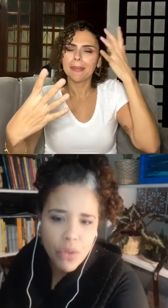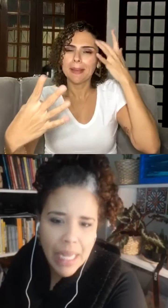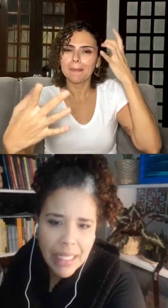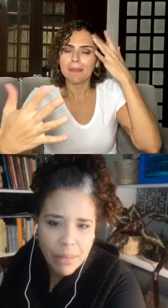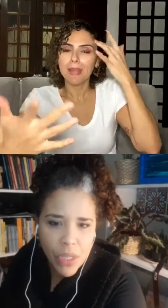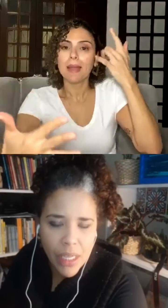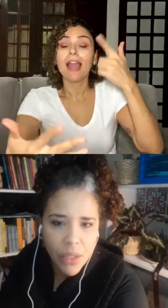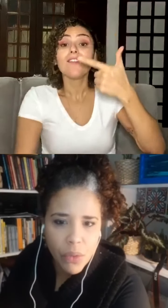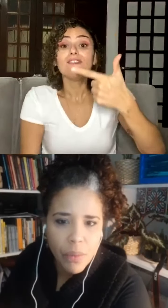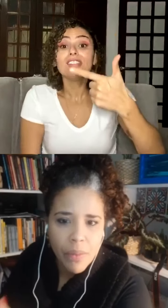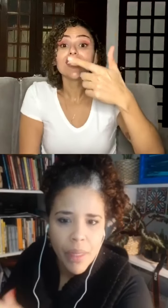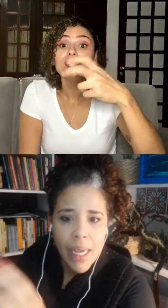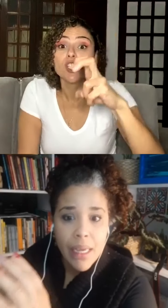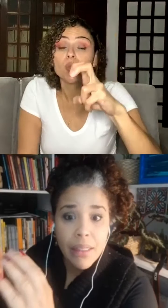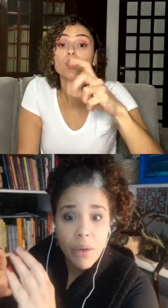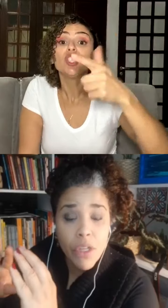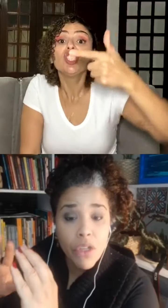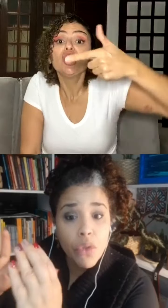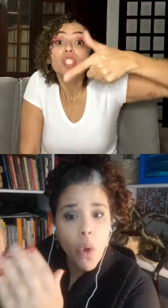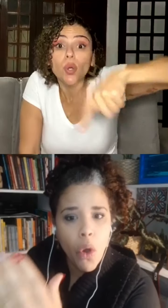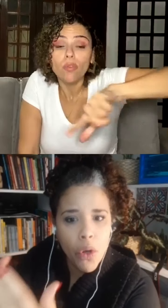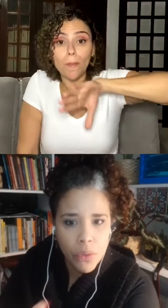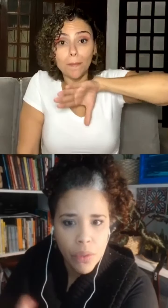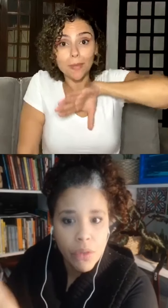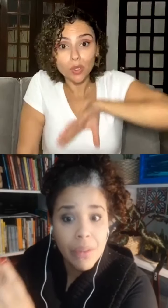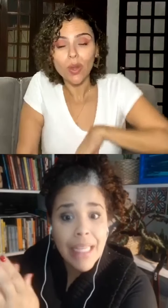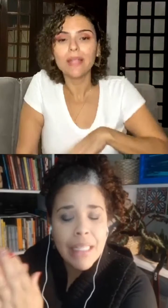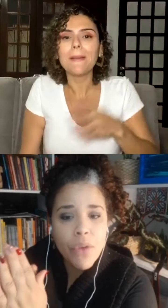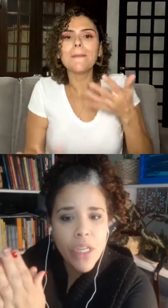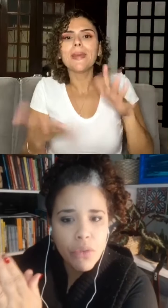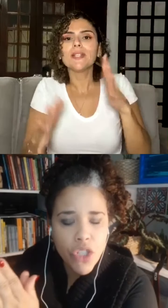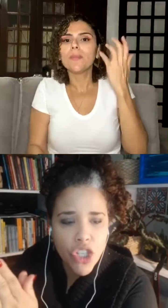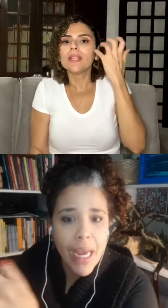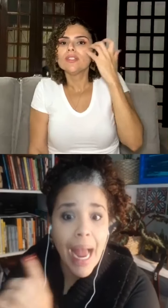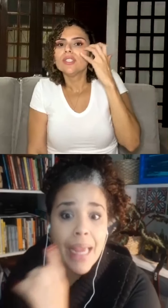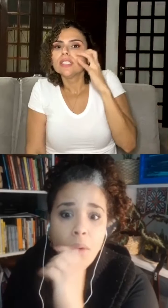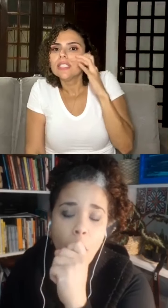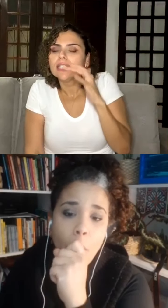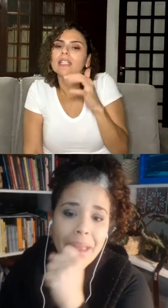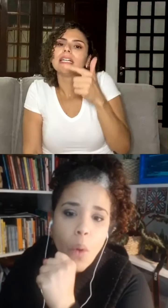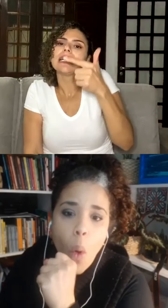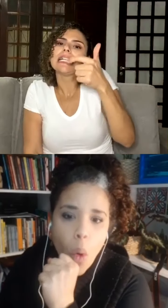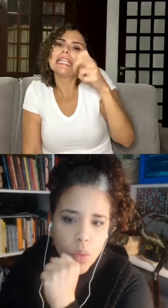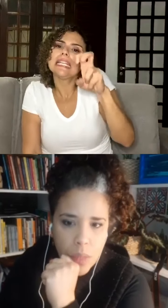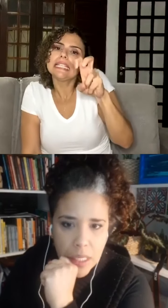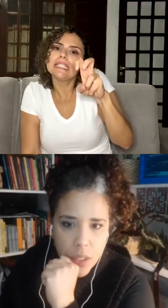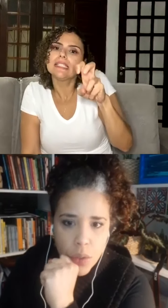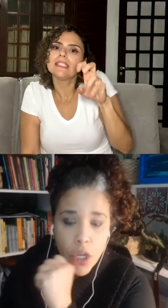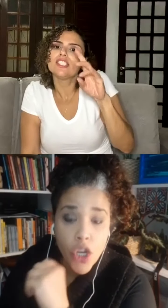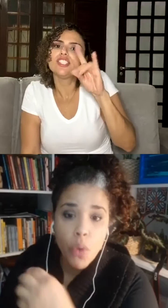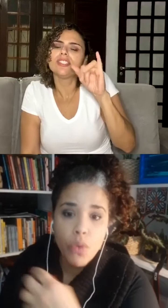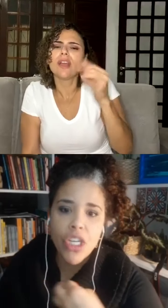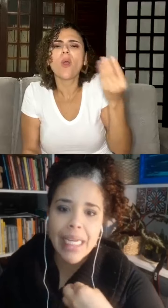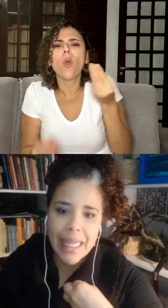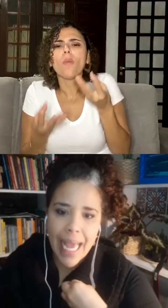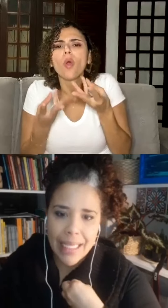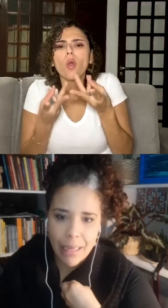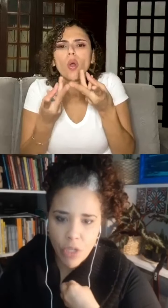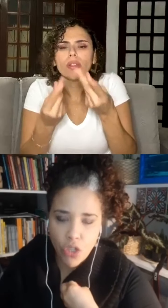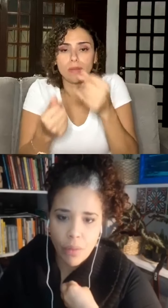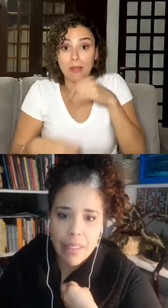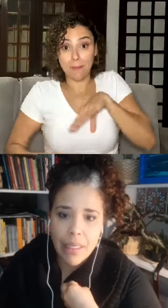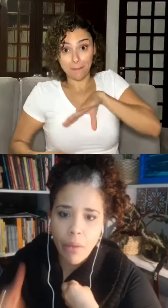no 15º. Então, em torno do 15º dia. Aí, como é que eu conto isso? O dia que desce